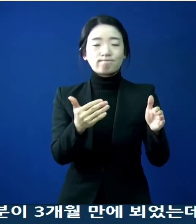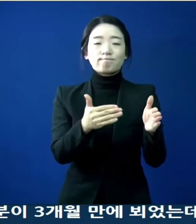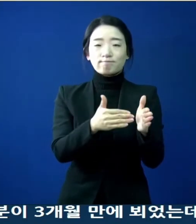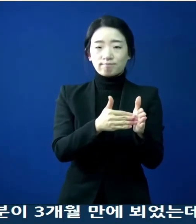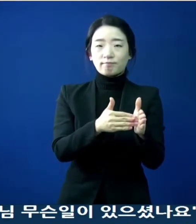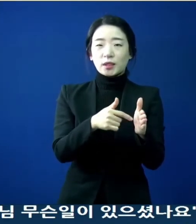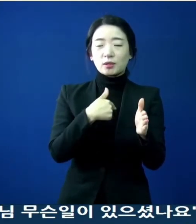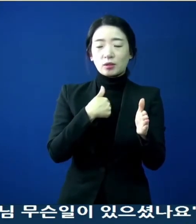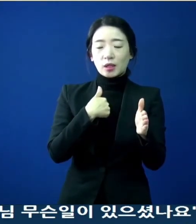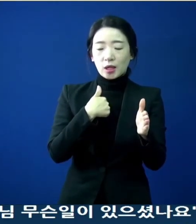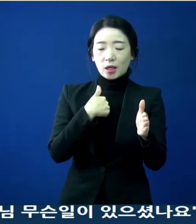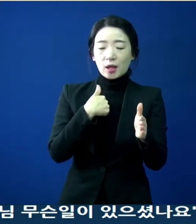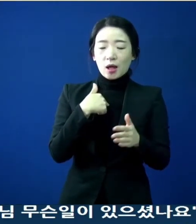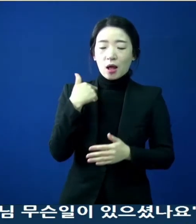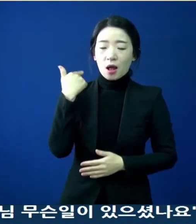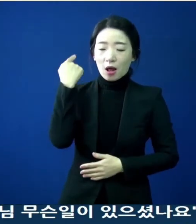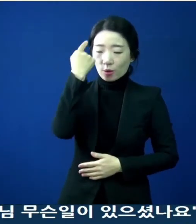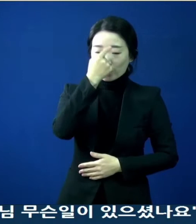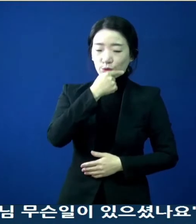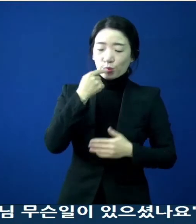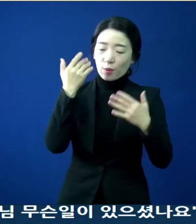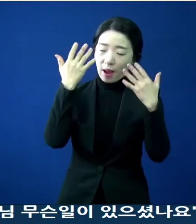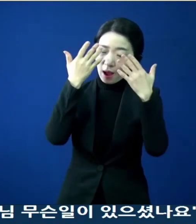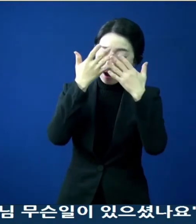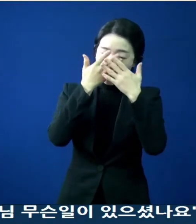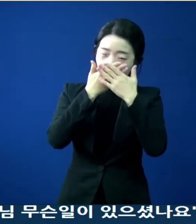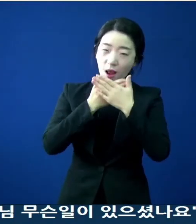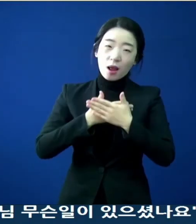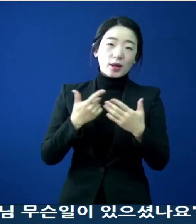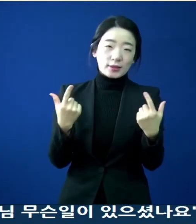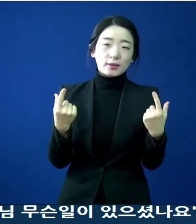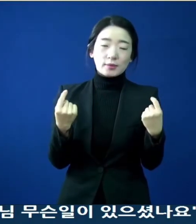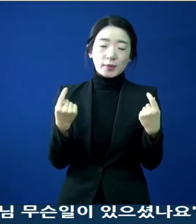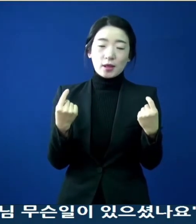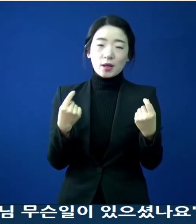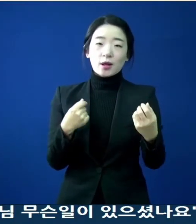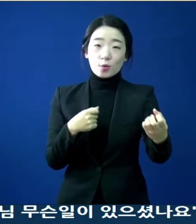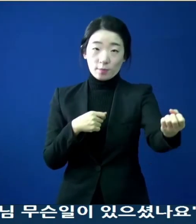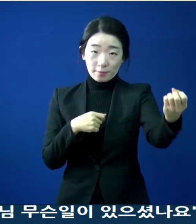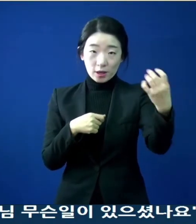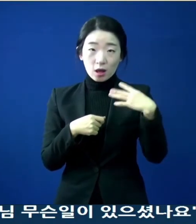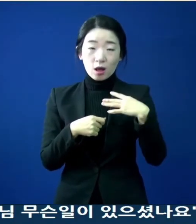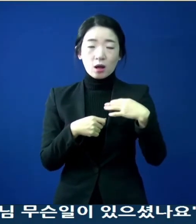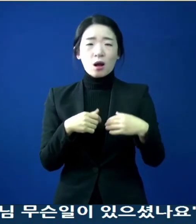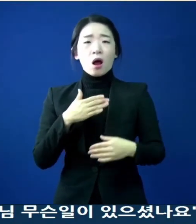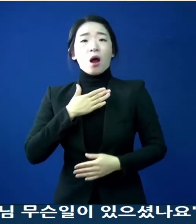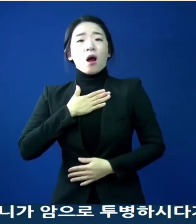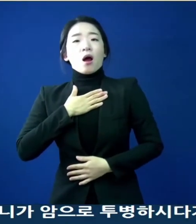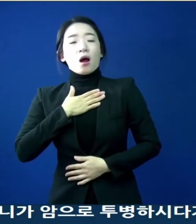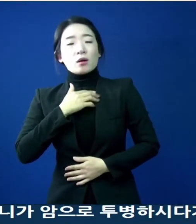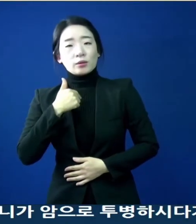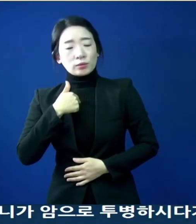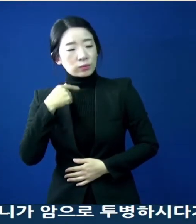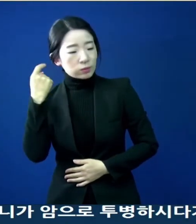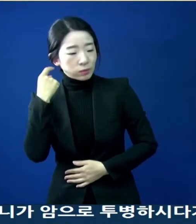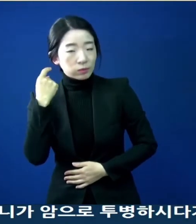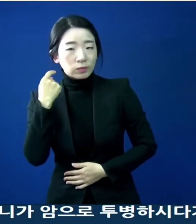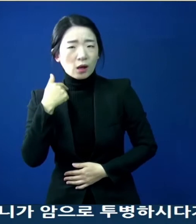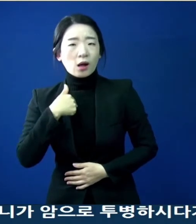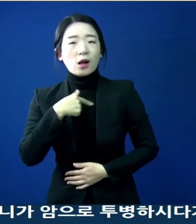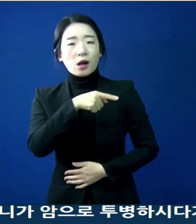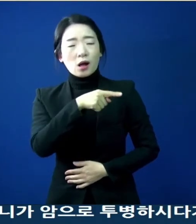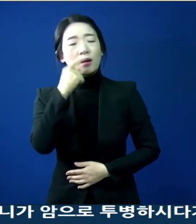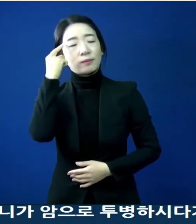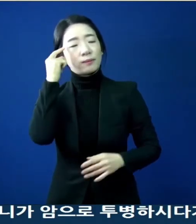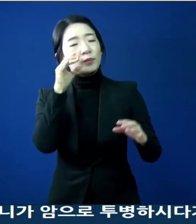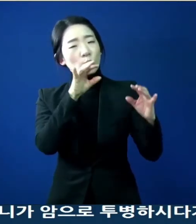얼굴이 좀 못해진 것 같습니다. 그러시더라고요. 마음속에 그분의 마음과 공감이